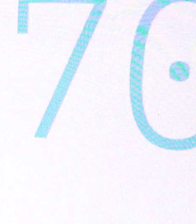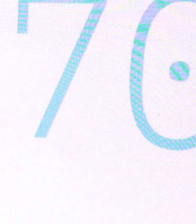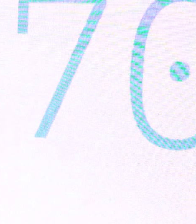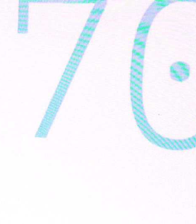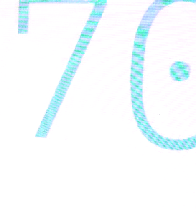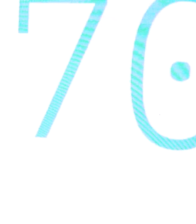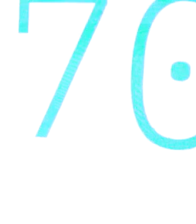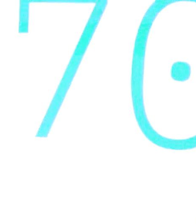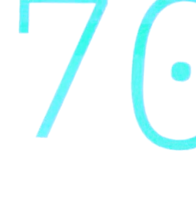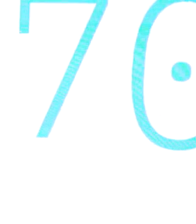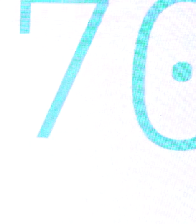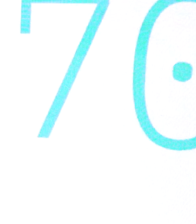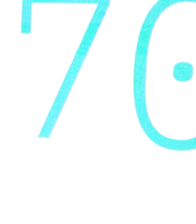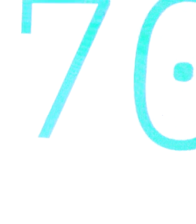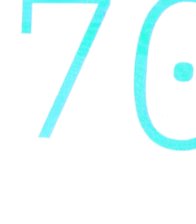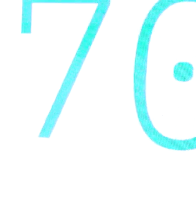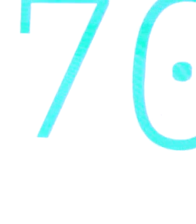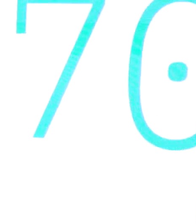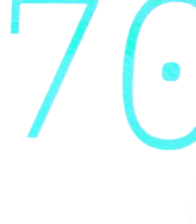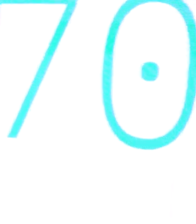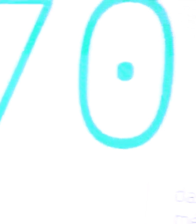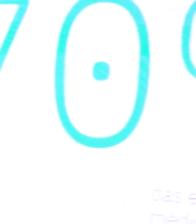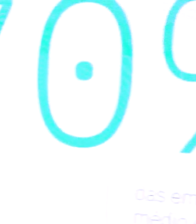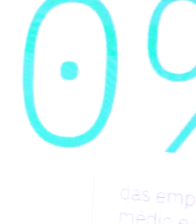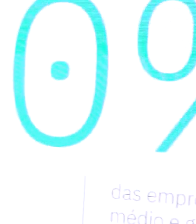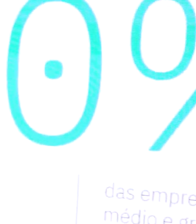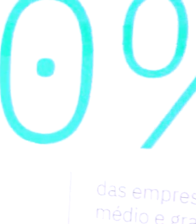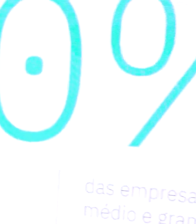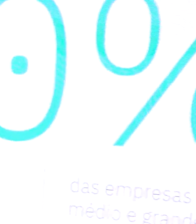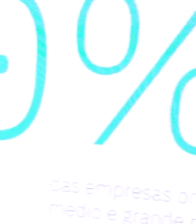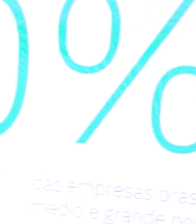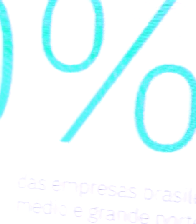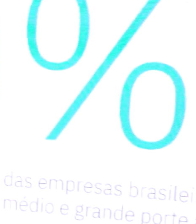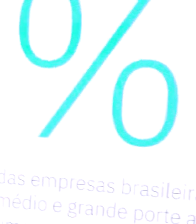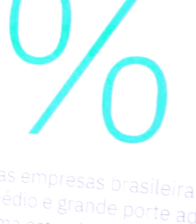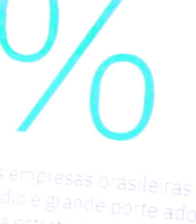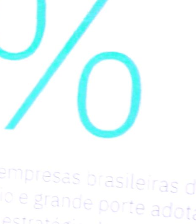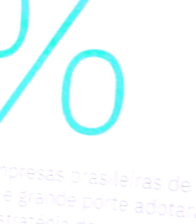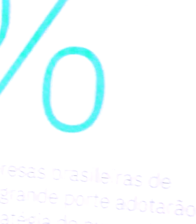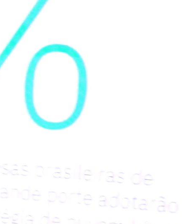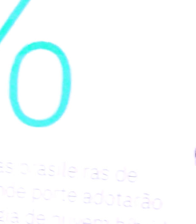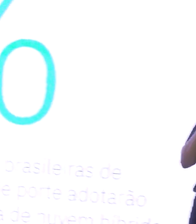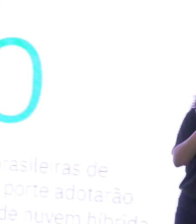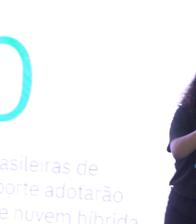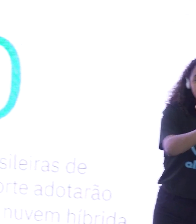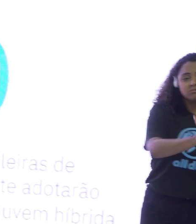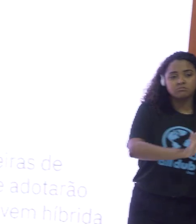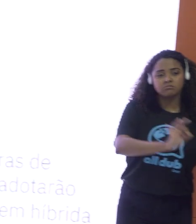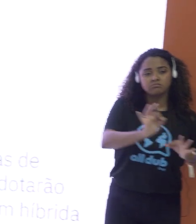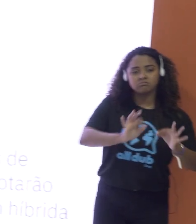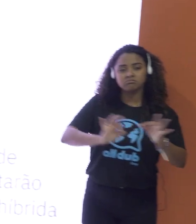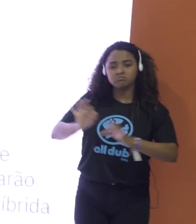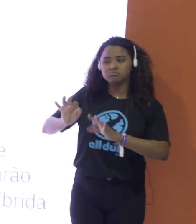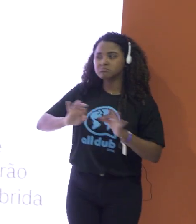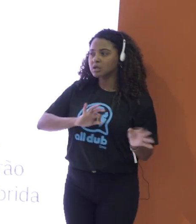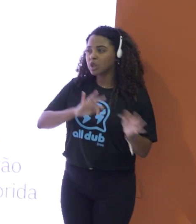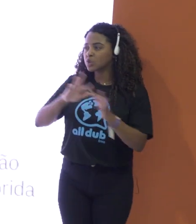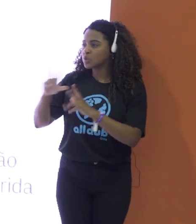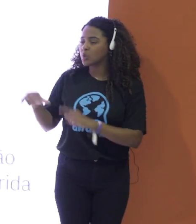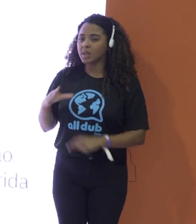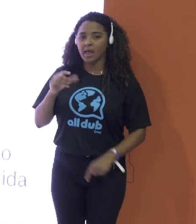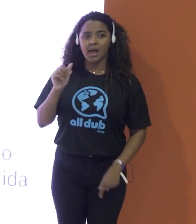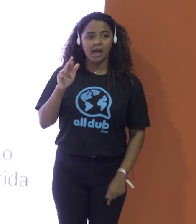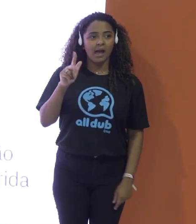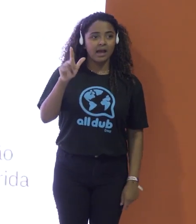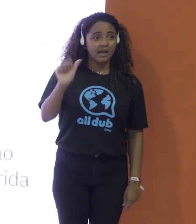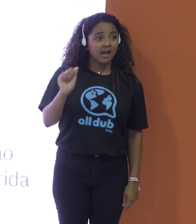centers, computação de bordo. Então você vai precisar de muita tecnologia para conseguir orquestrar todas as cargas que vão